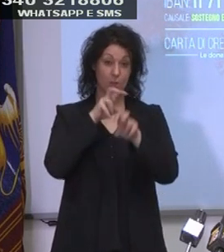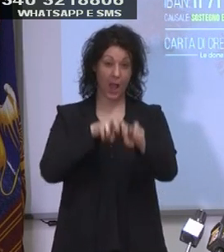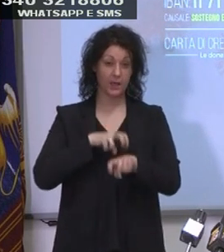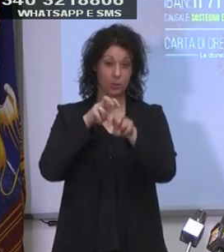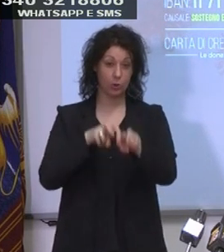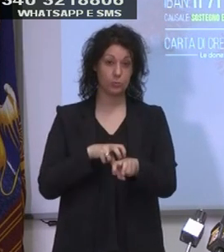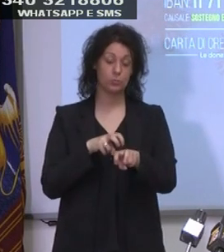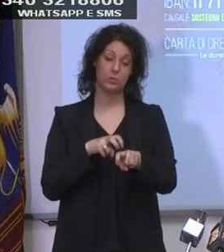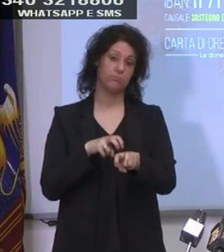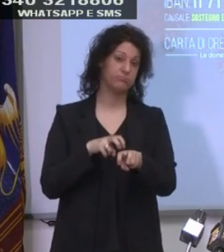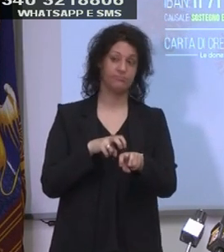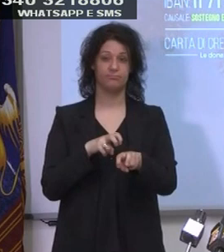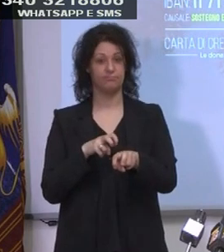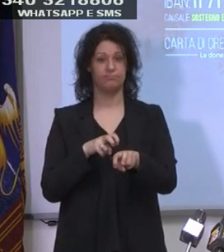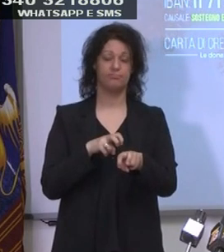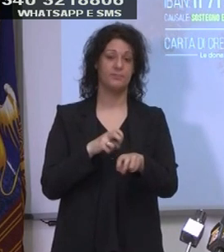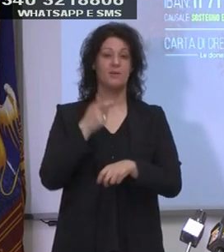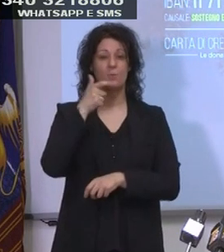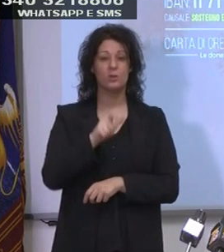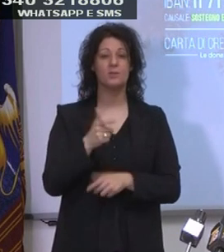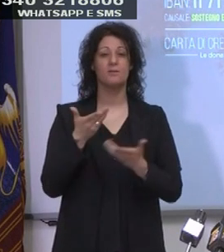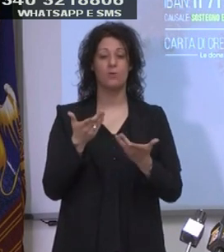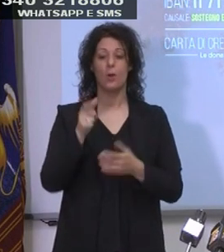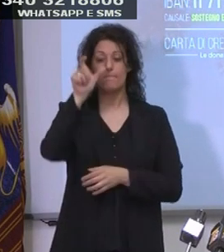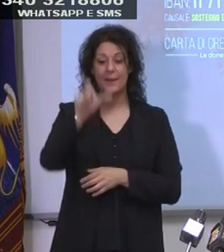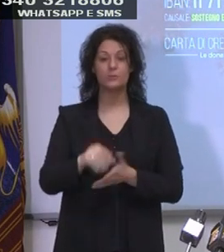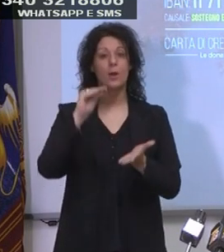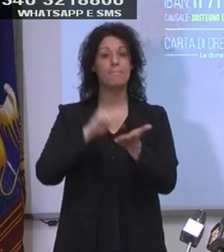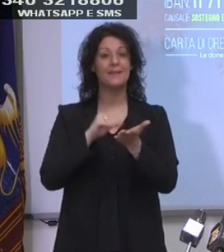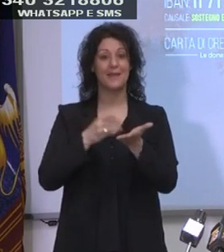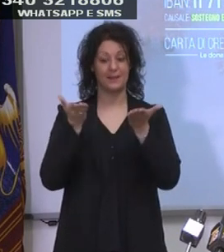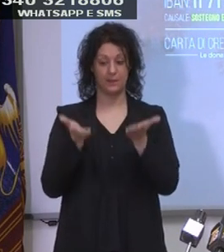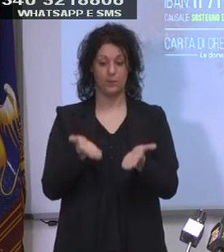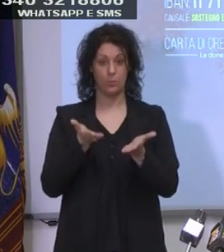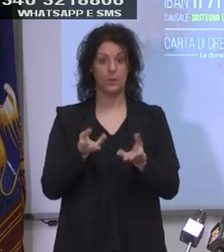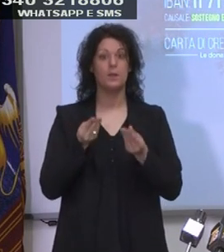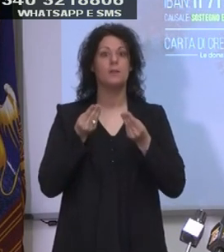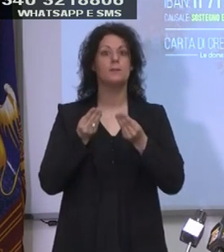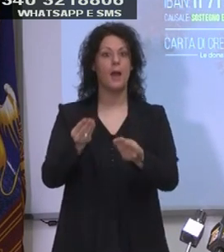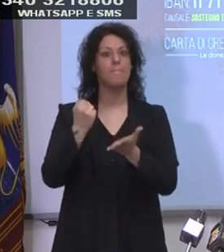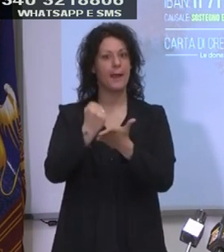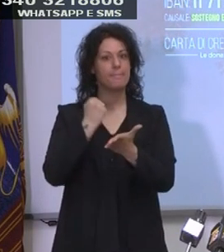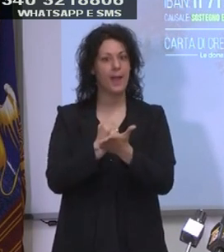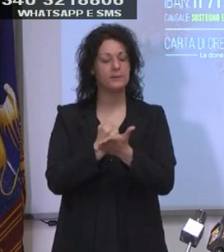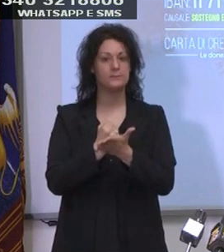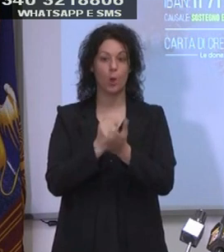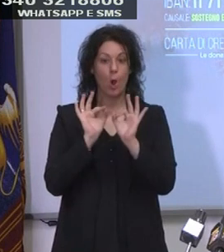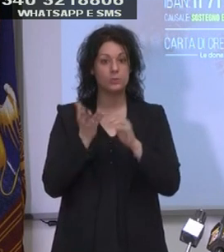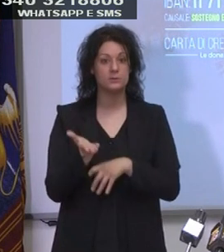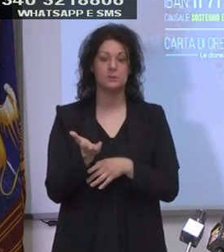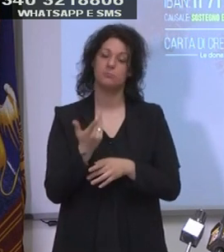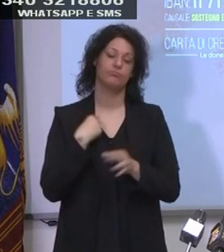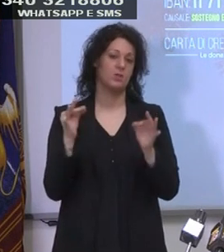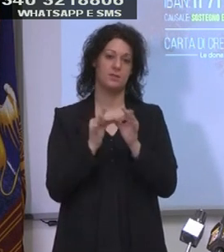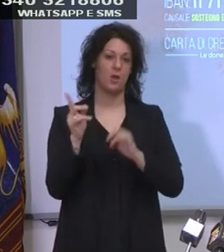cioè sanare la presenza di persone in questa maniera decisamente no, punto. Ma non per partito preso, guardate, mi